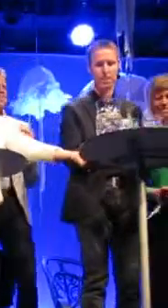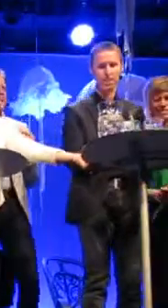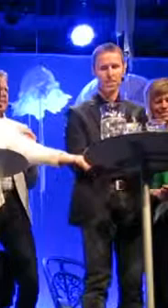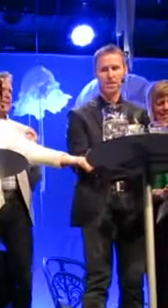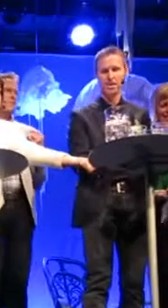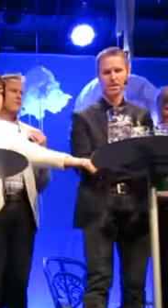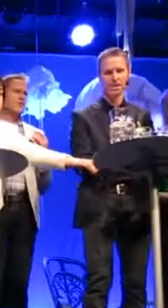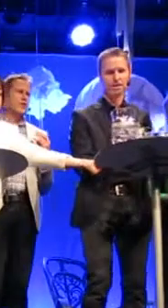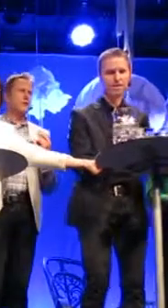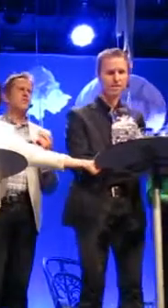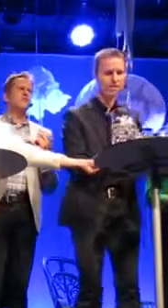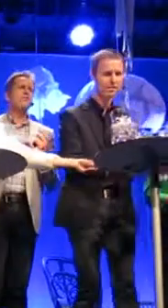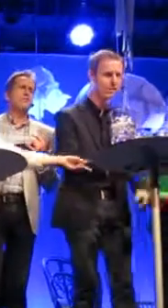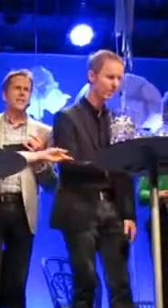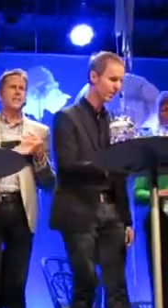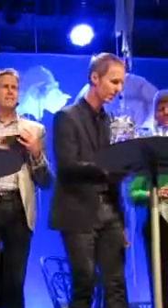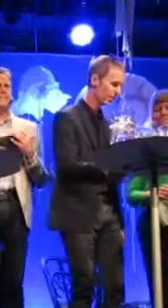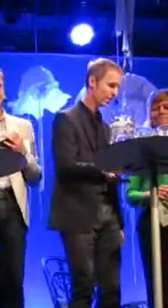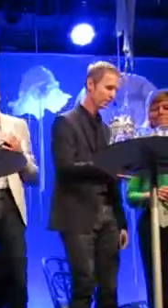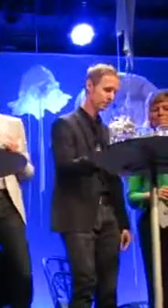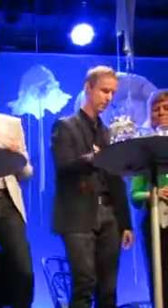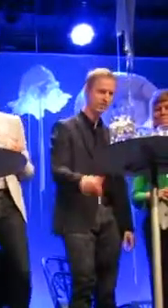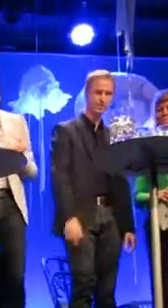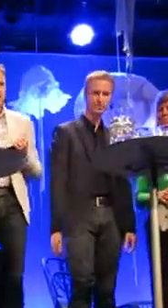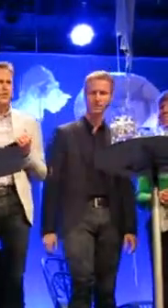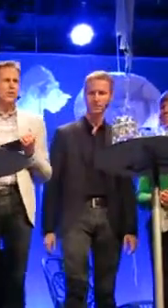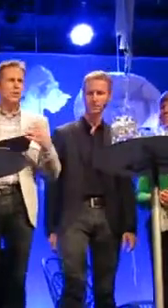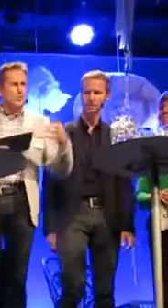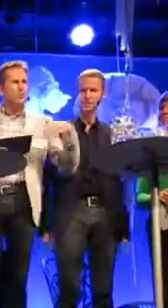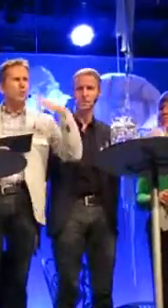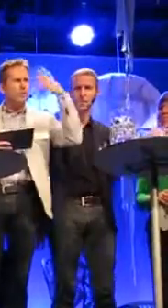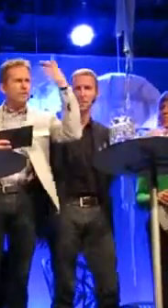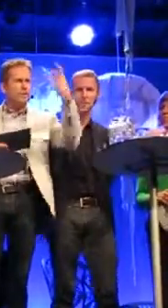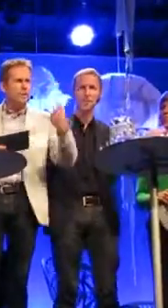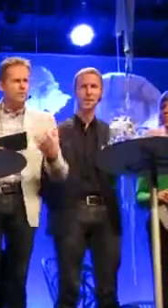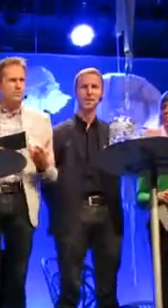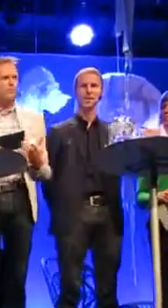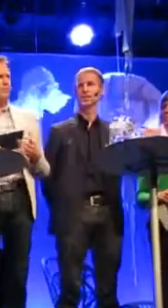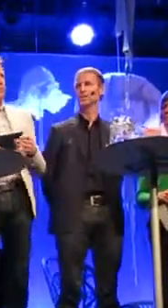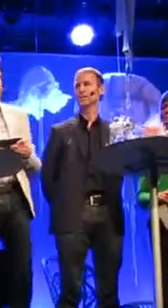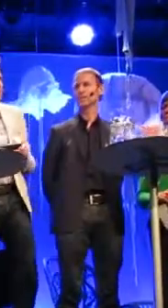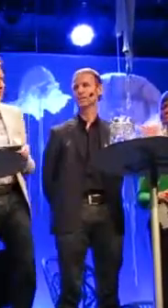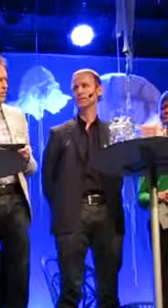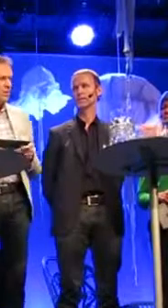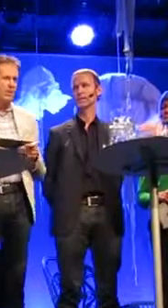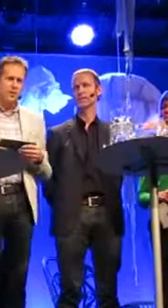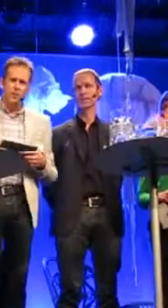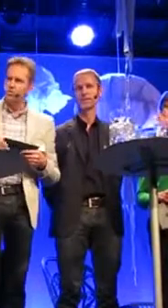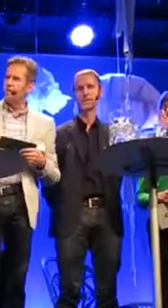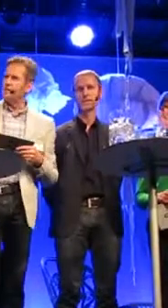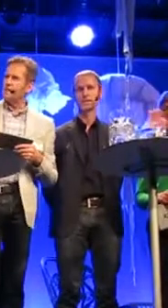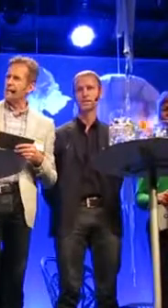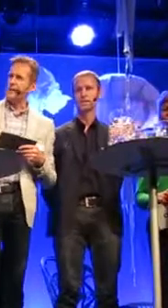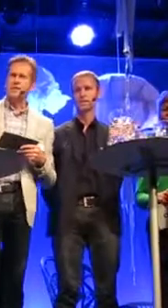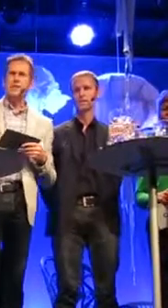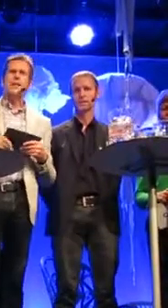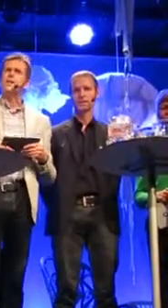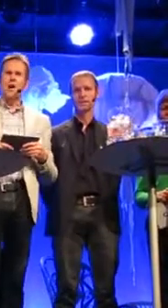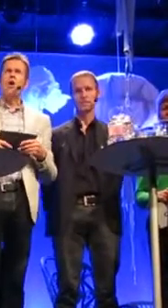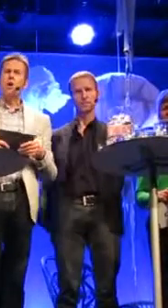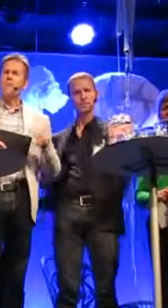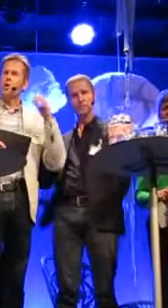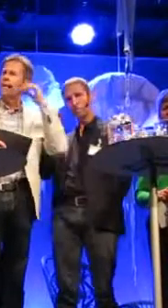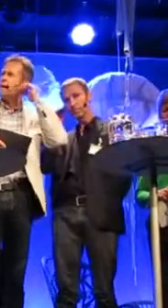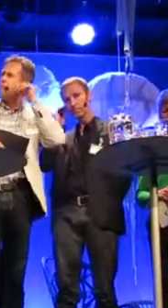att vi har en gäng näringslivsföreträdare som vi tror är jättekaxiga, som vill ha en otroligt dramatisk, tuff politik. Och så har vi ett gäng politiker som